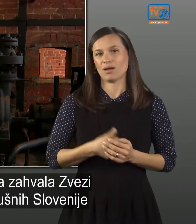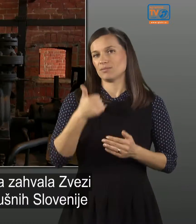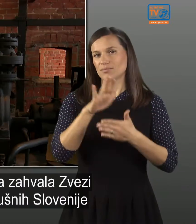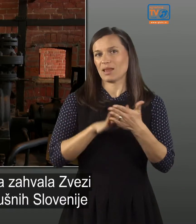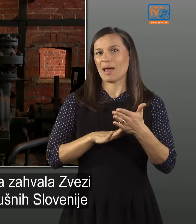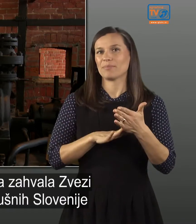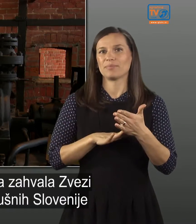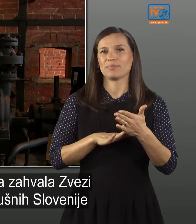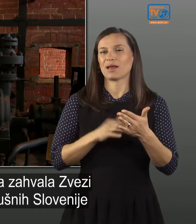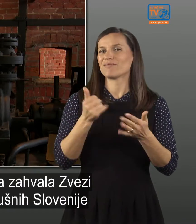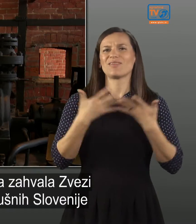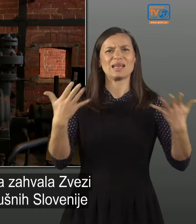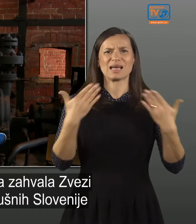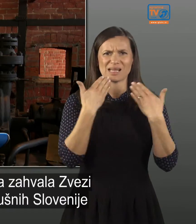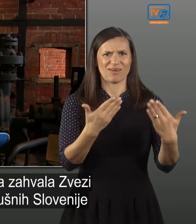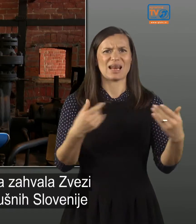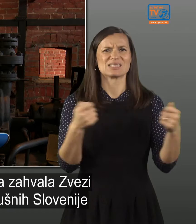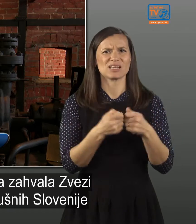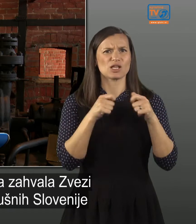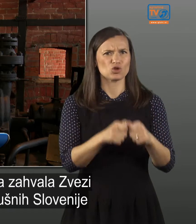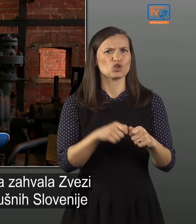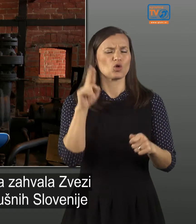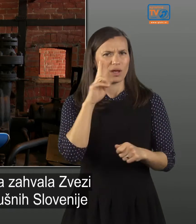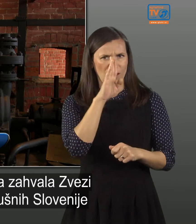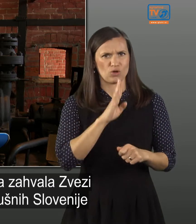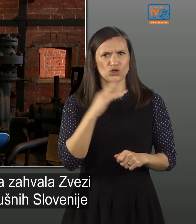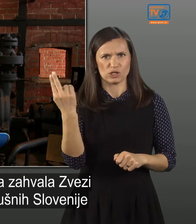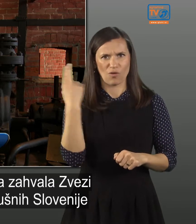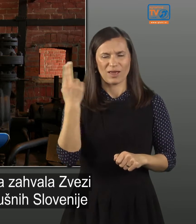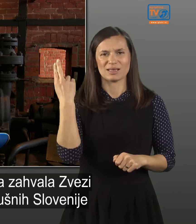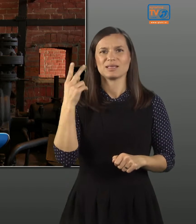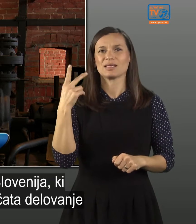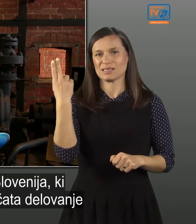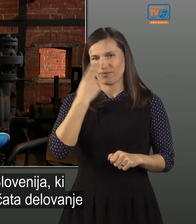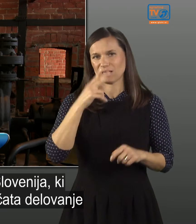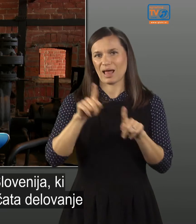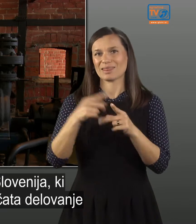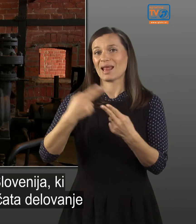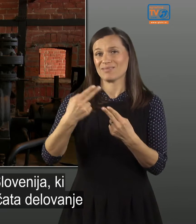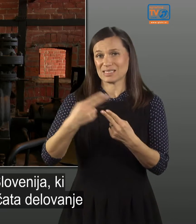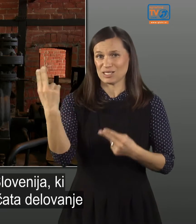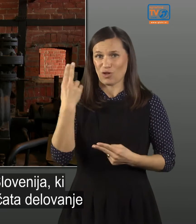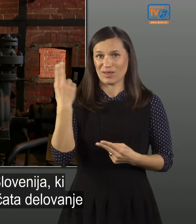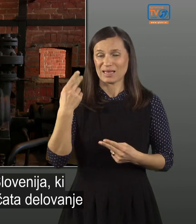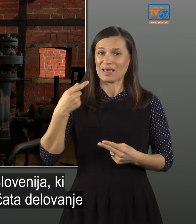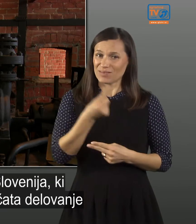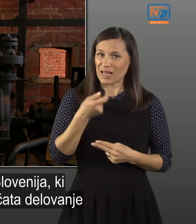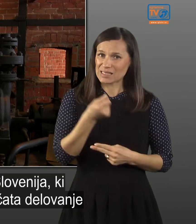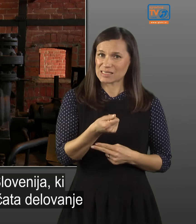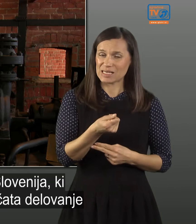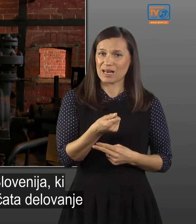Tukaj gre najprej ena velika zahvala Zvezi društev gluhih in naglušnih Slovenije in pa seveda Televiziji Slovenija,